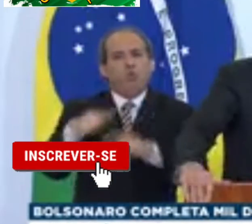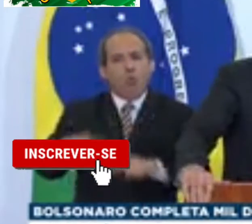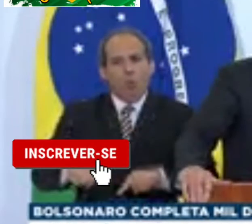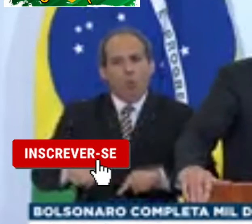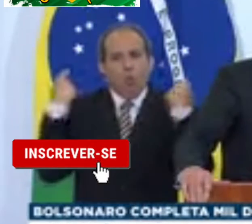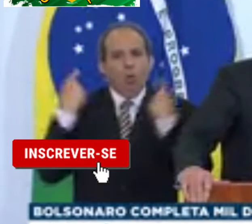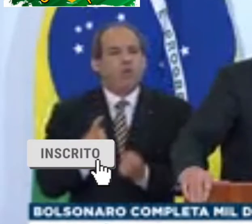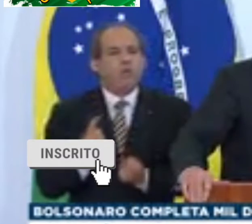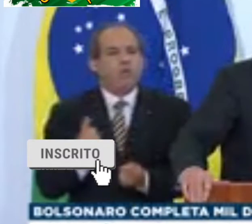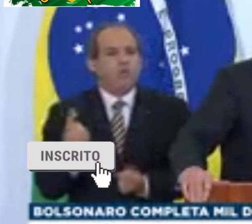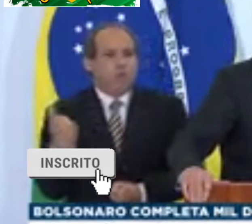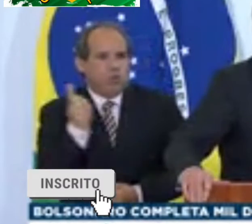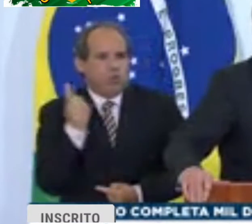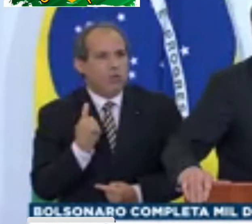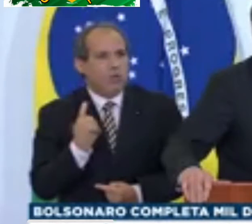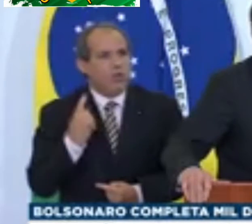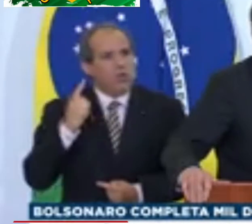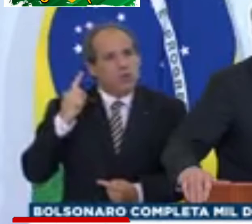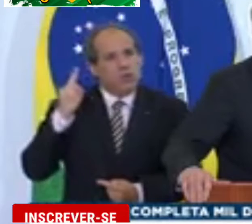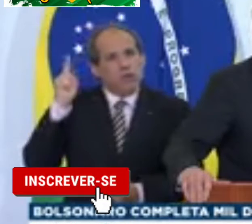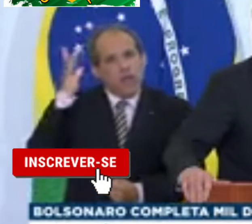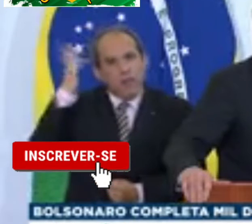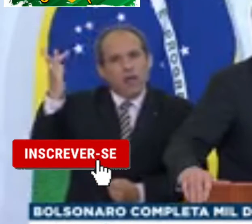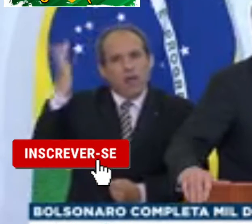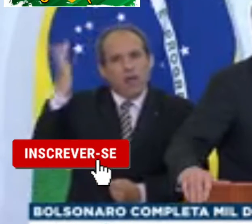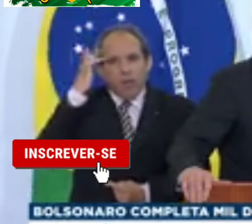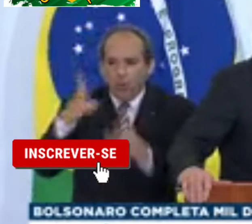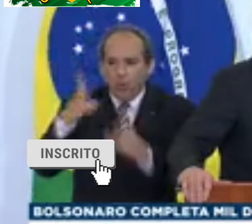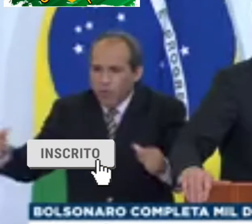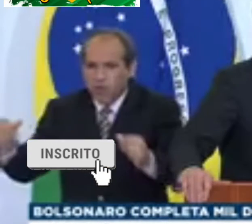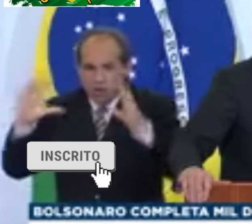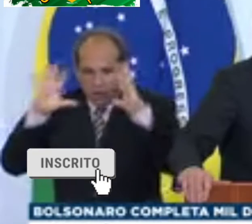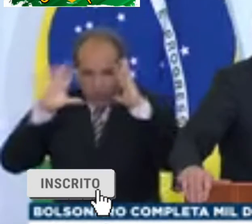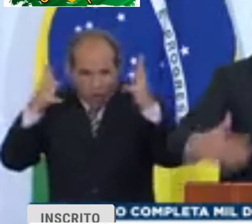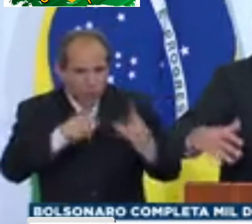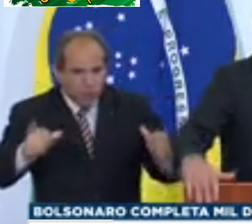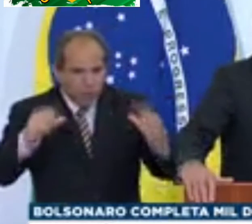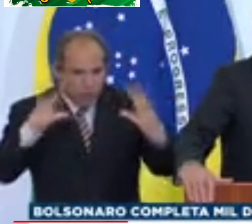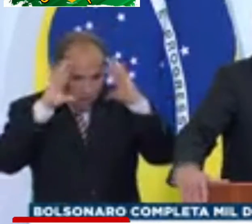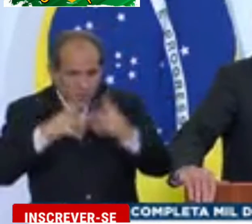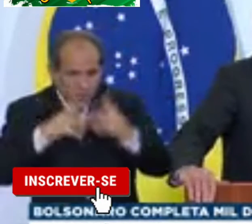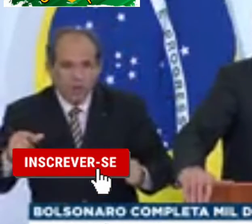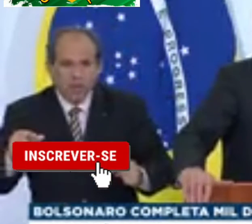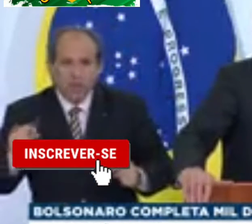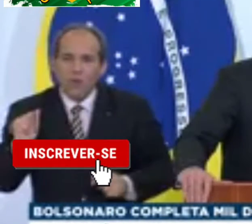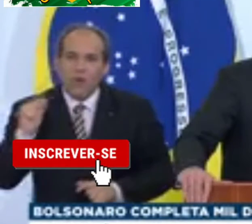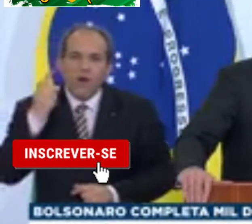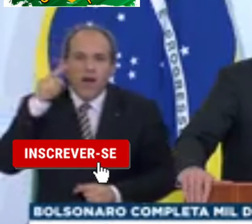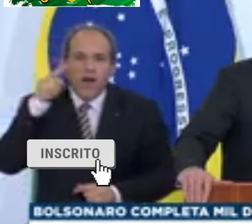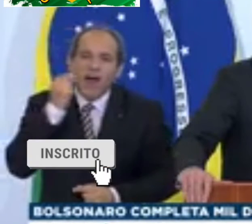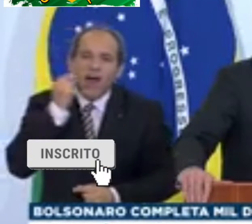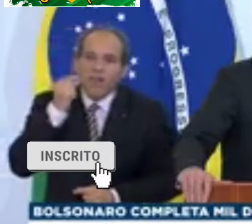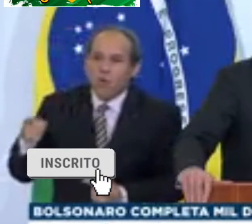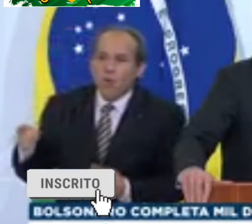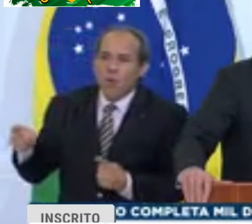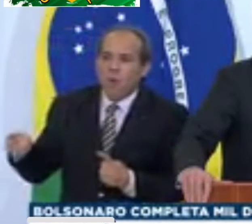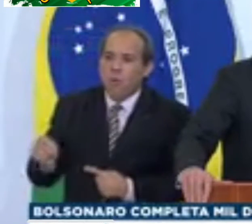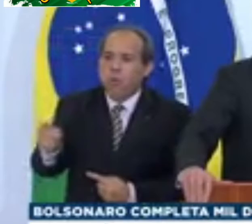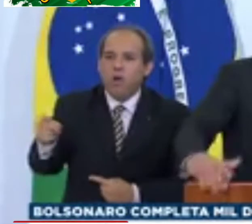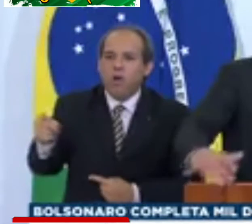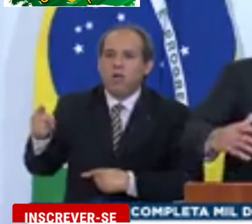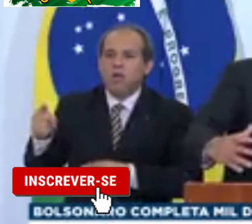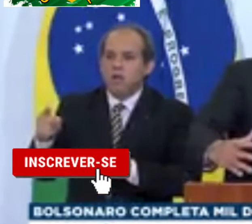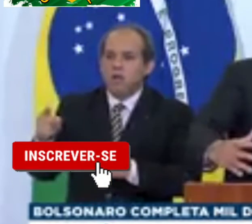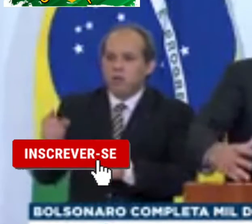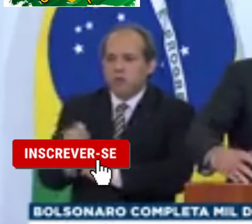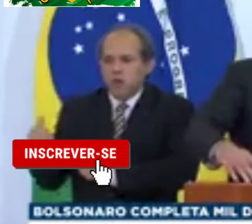gente toca fogo no ninho de rato, né, Paulo Guedes? O pessoal se volta contra a gente. Agora,